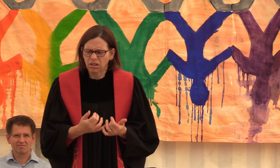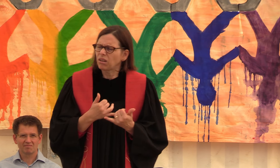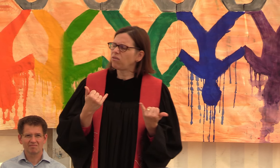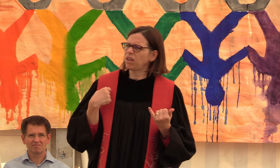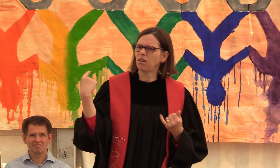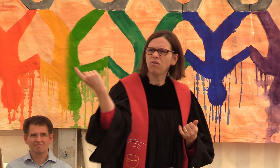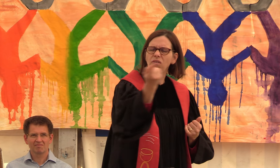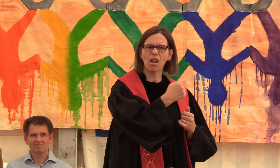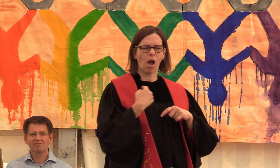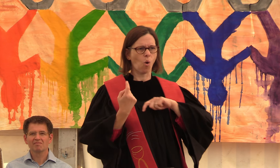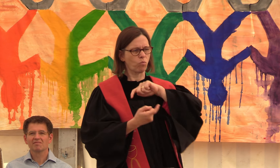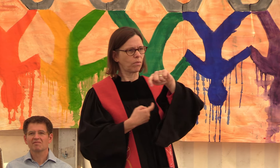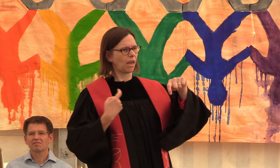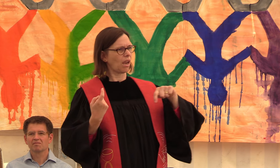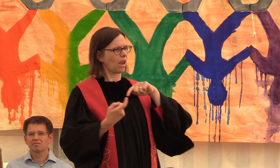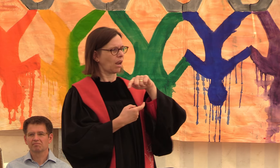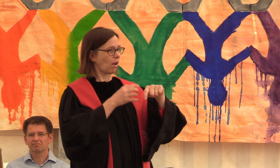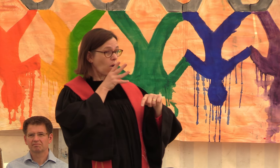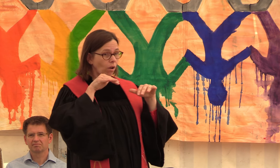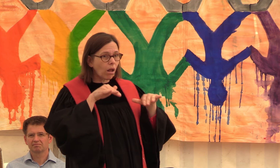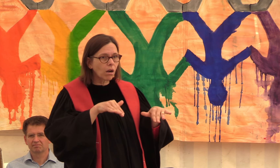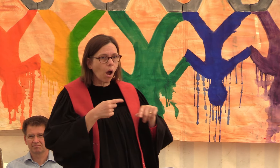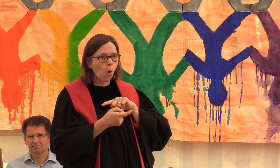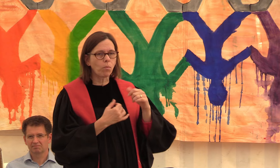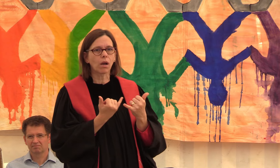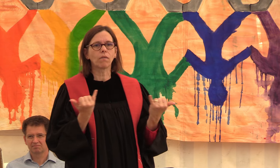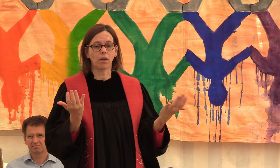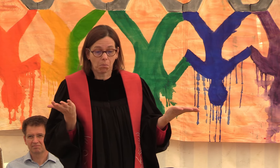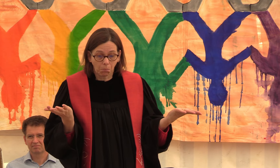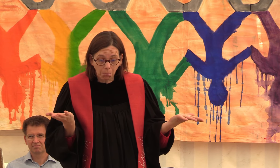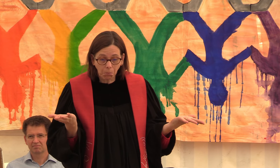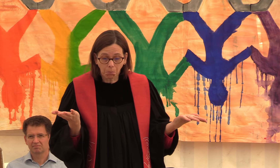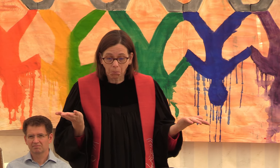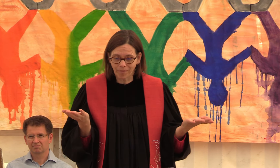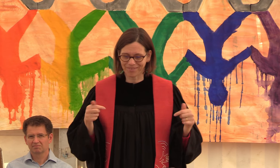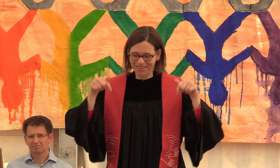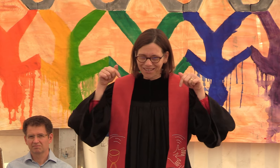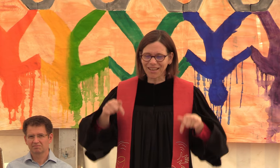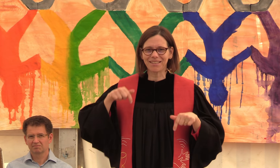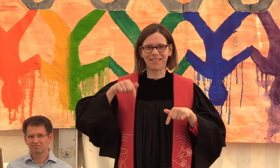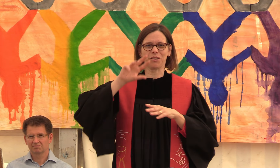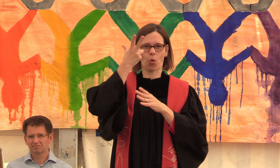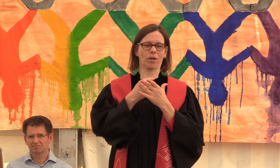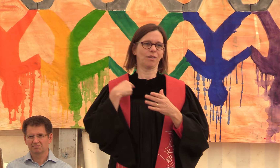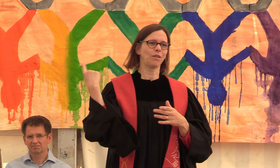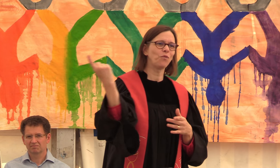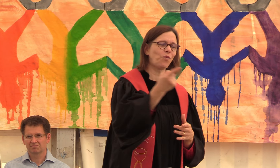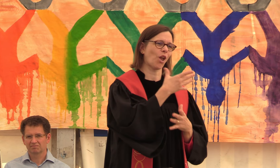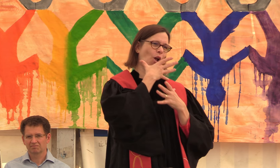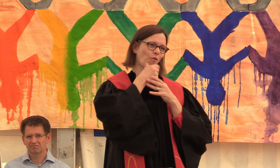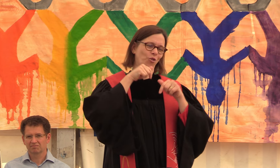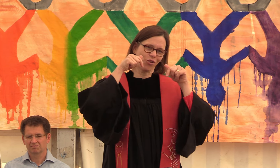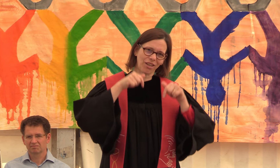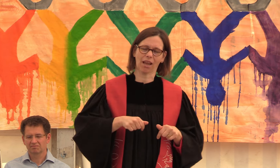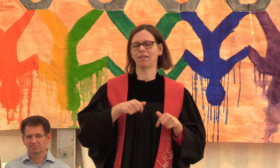Und dann? Wie gehen wir damit um, wenn wir Fehler machen? Das